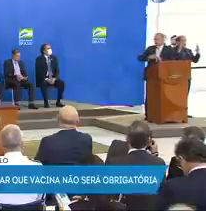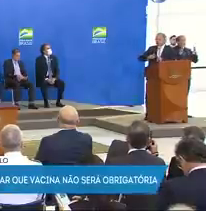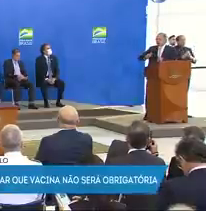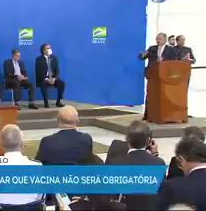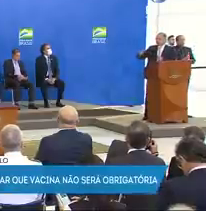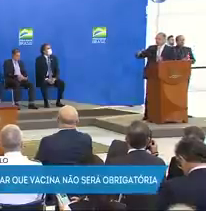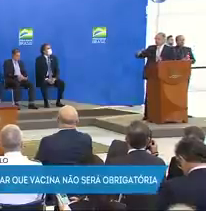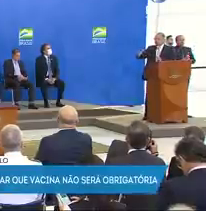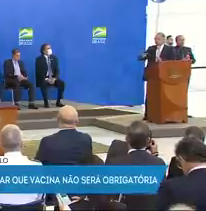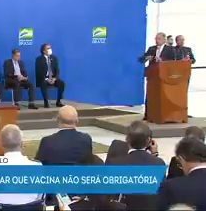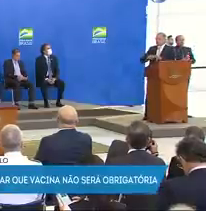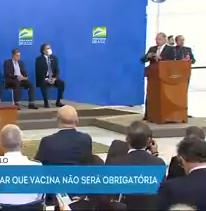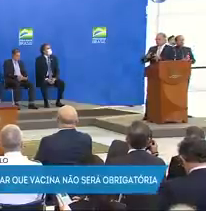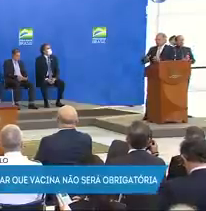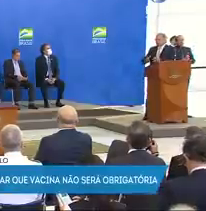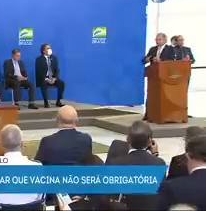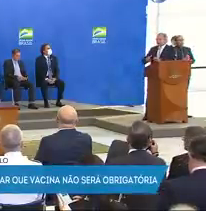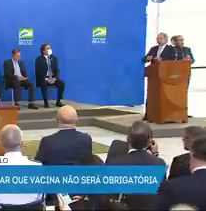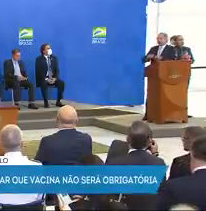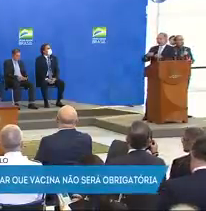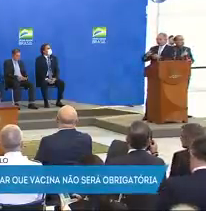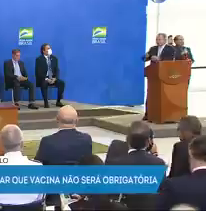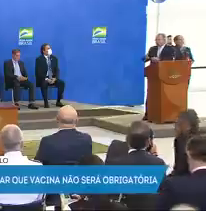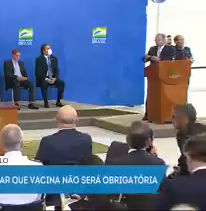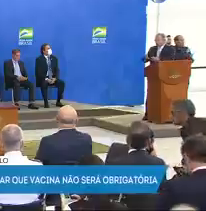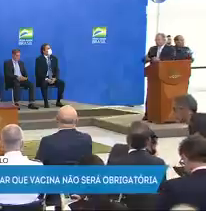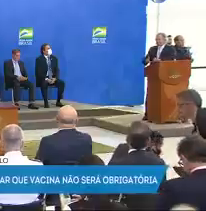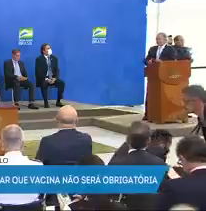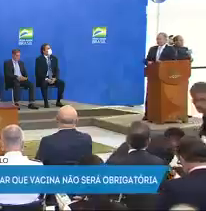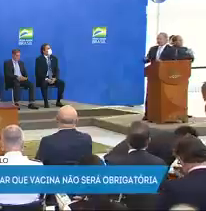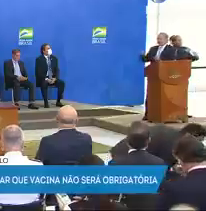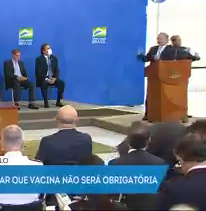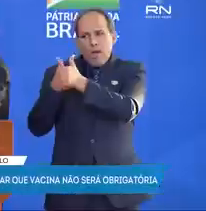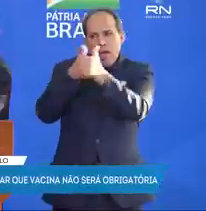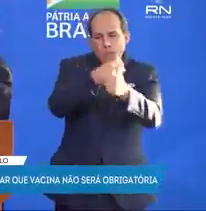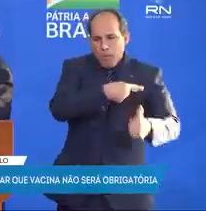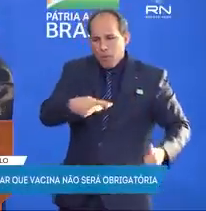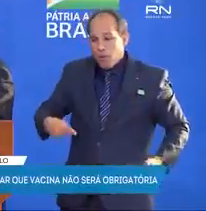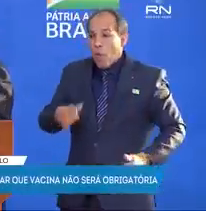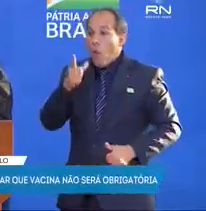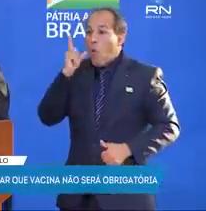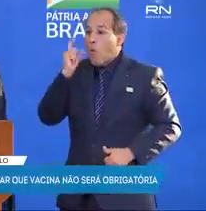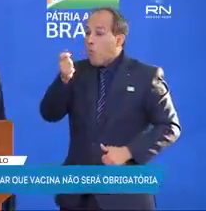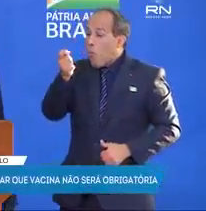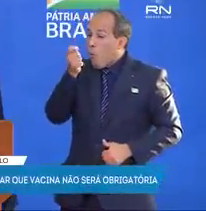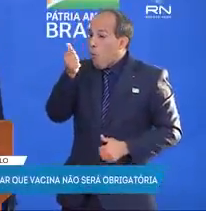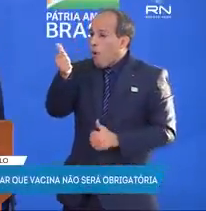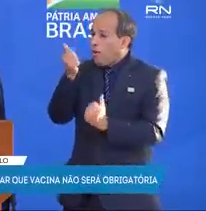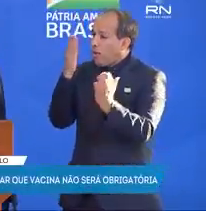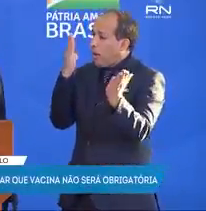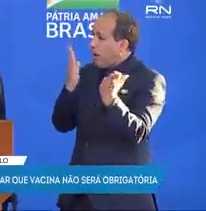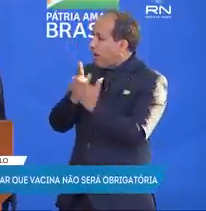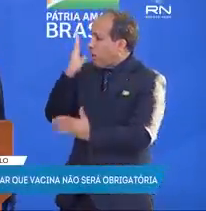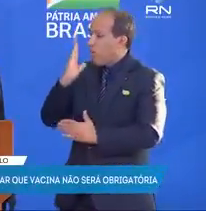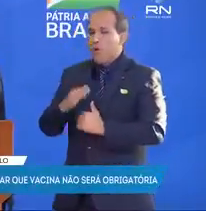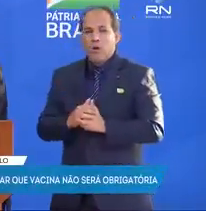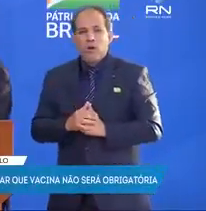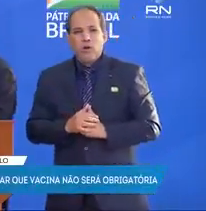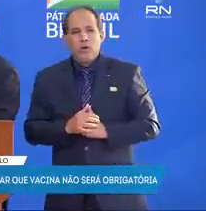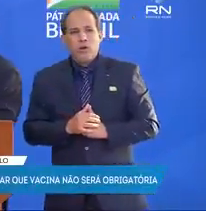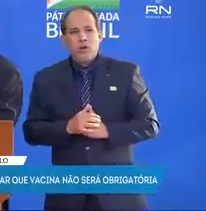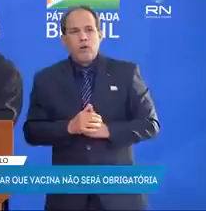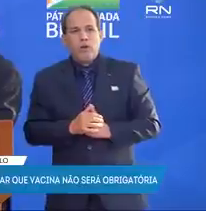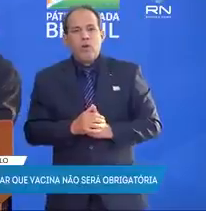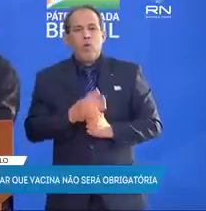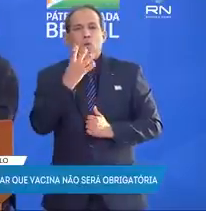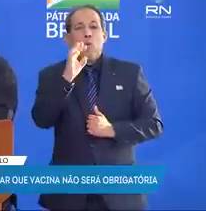esse período daqui até a eleição também. Há uma agenda que está prosperando lá no Congresso. Quase foi aprovado o Banco Central Independente. Isso é uma